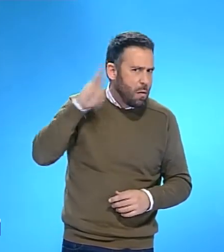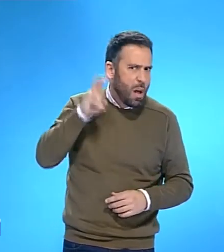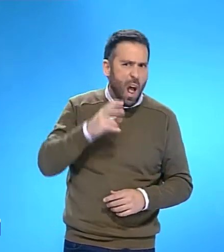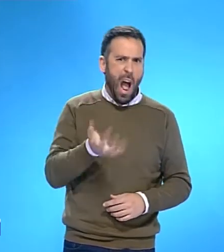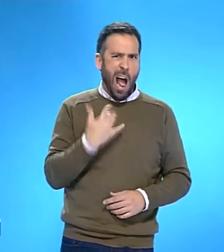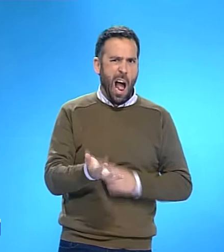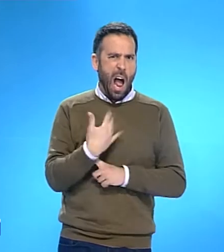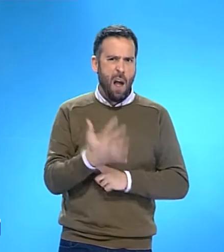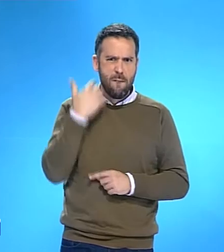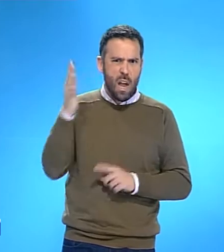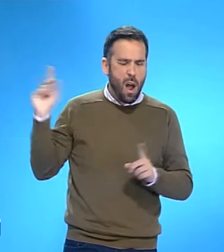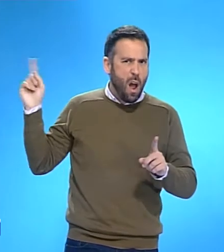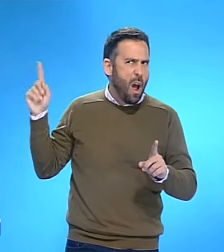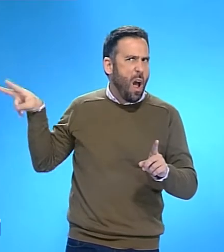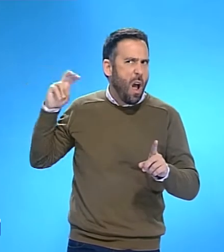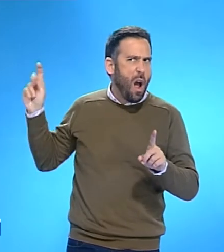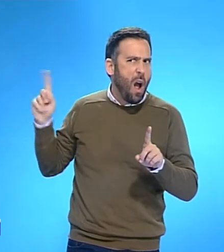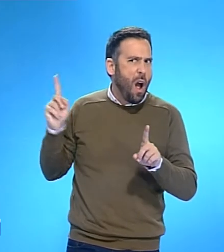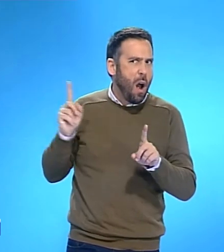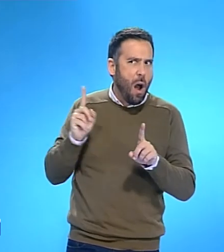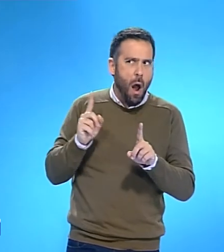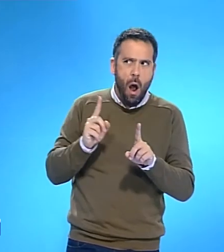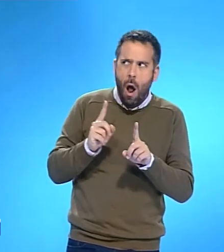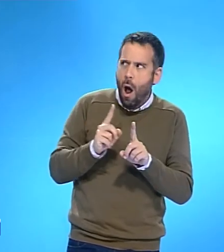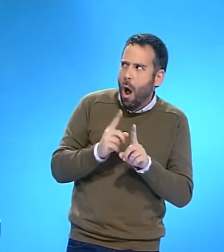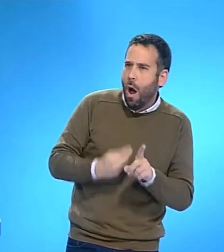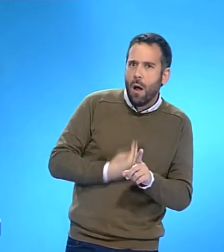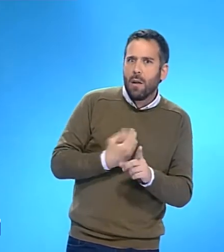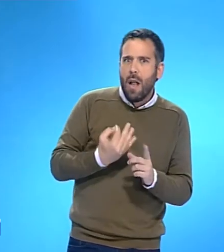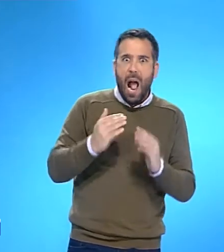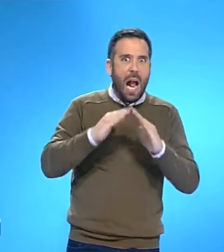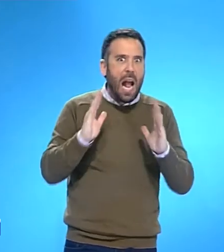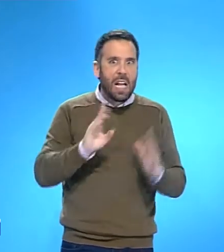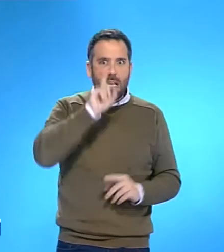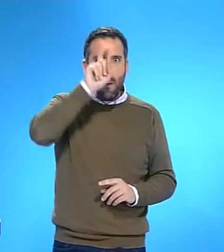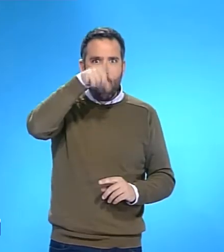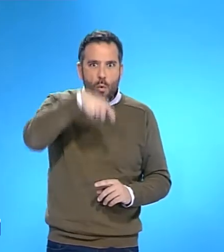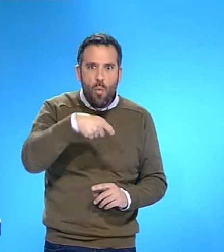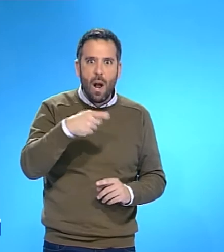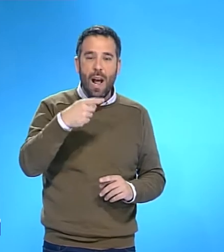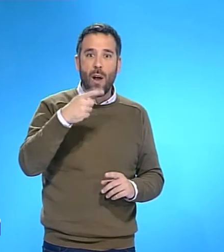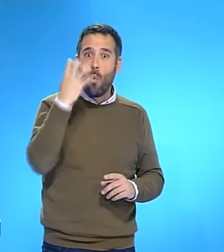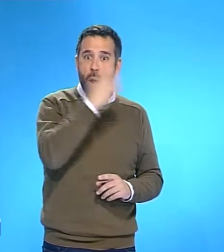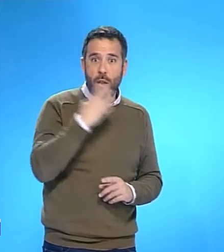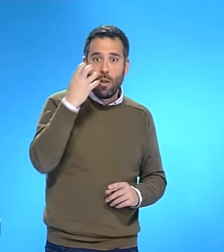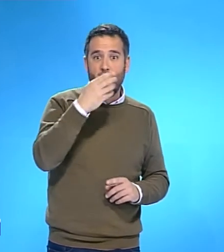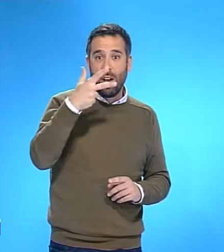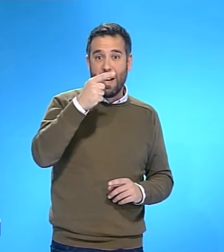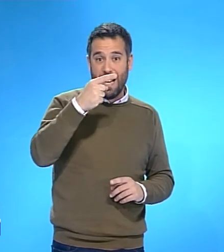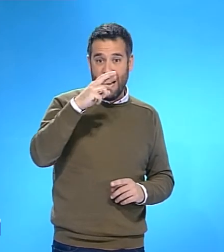escuchó una risa feísima que cada vez se acercaba más. Era la casa de la bruja del